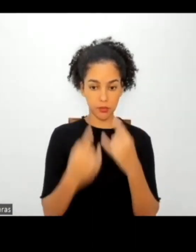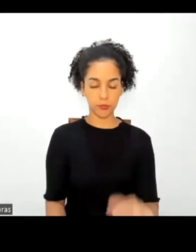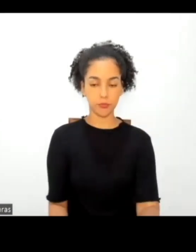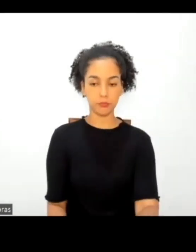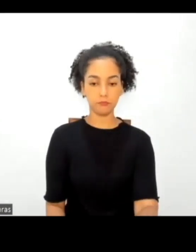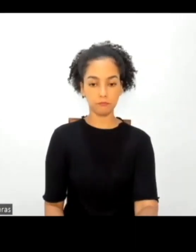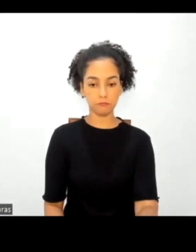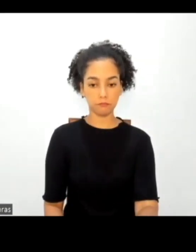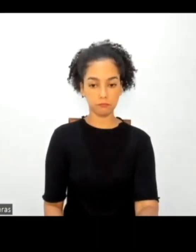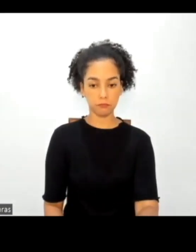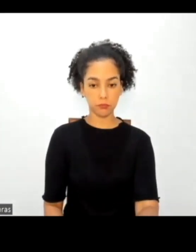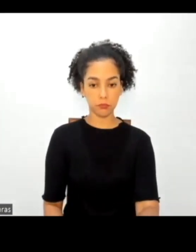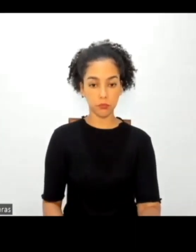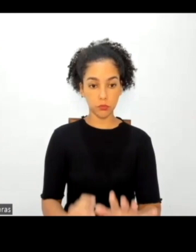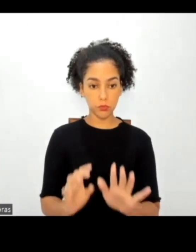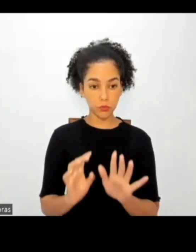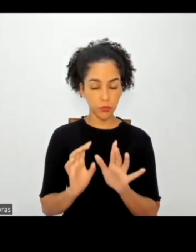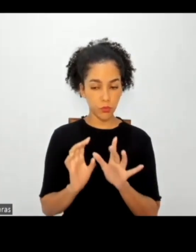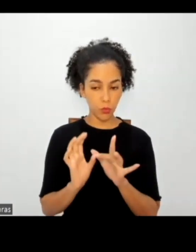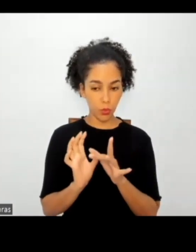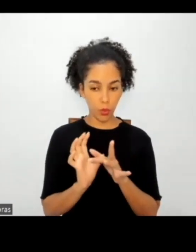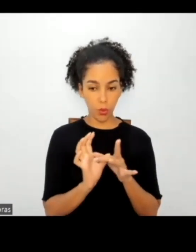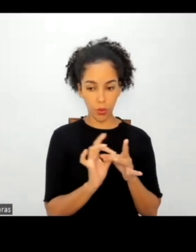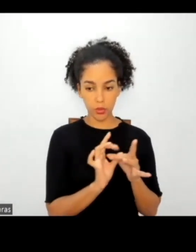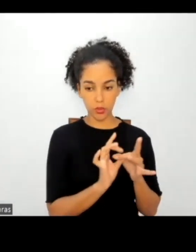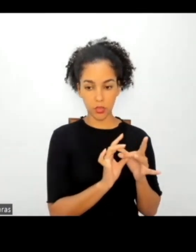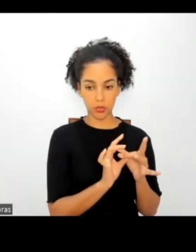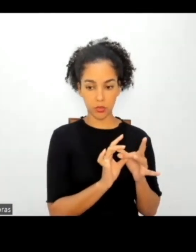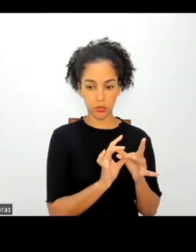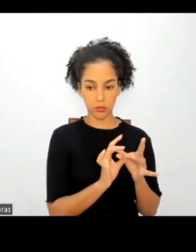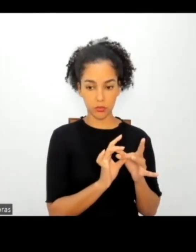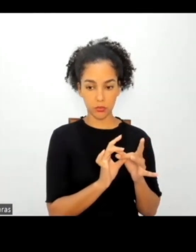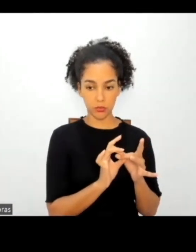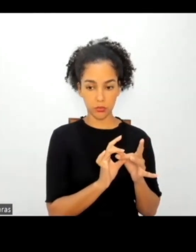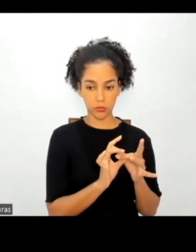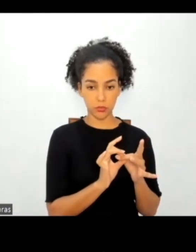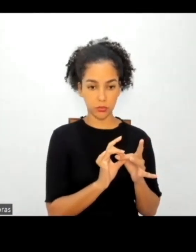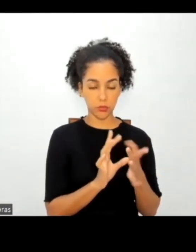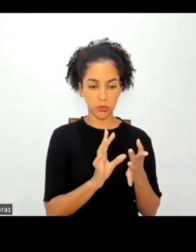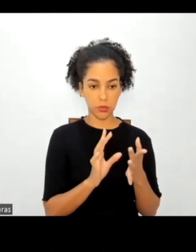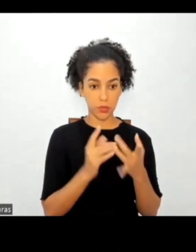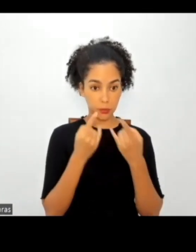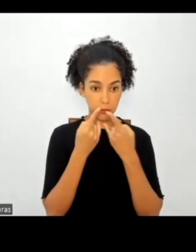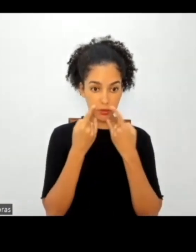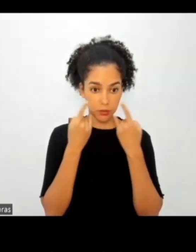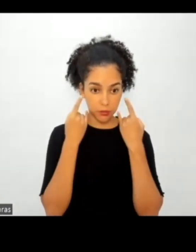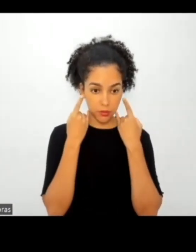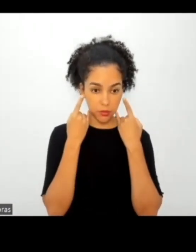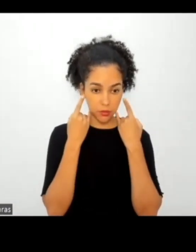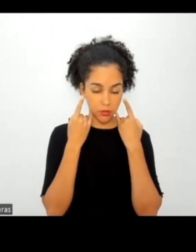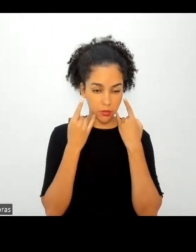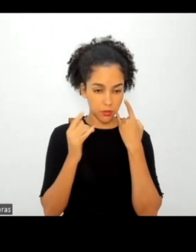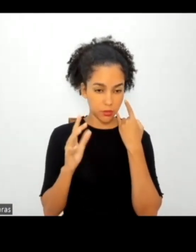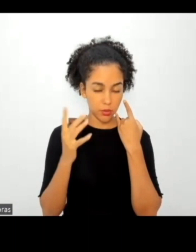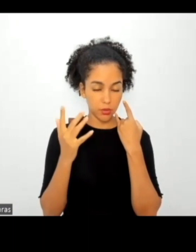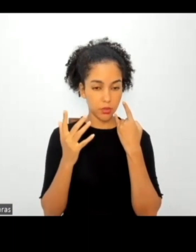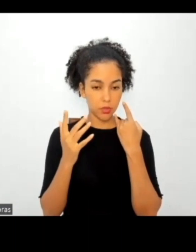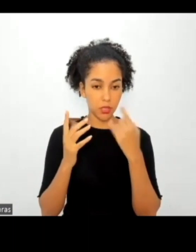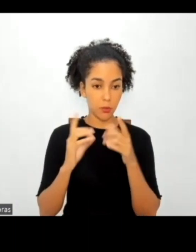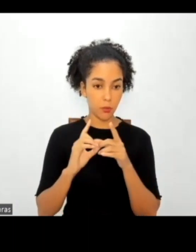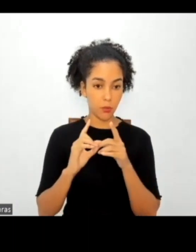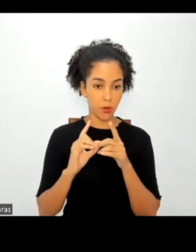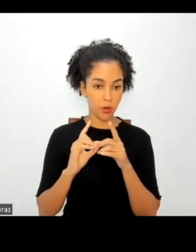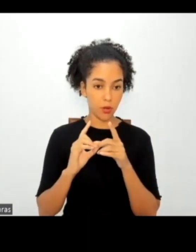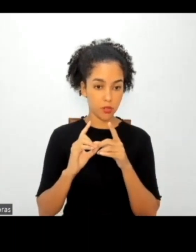que no contexto da pandemia, né, a máscara do cinismo que sustenta o mito da democracia racial